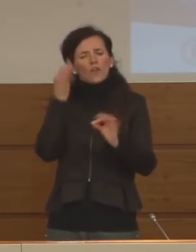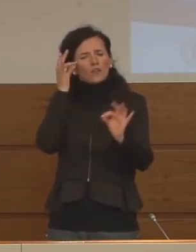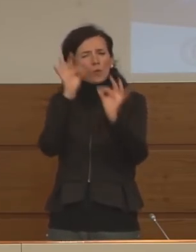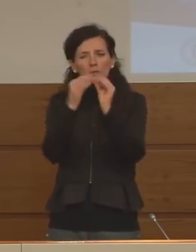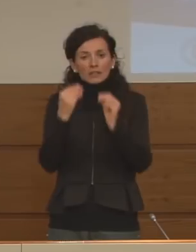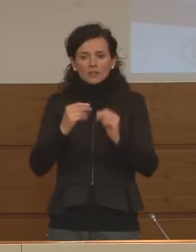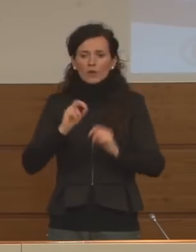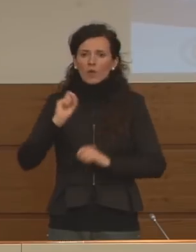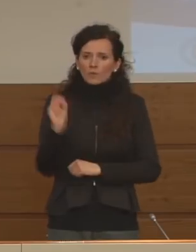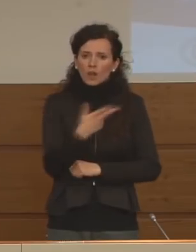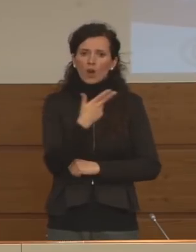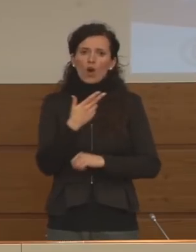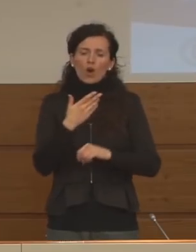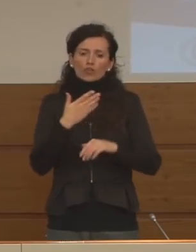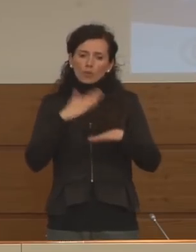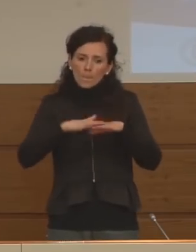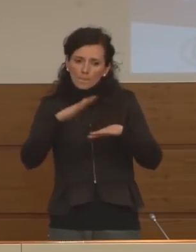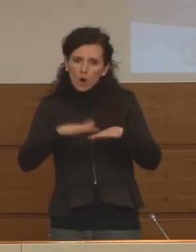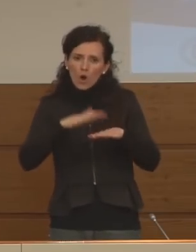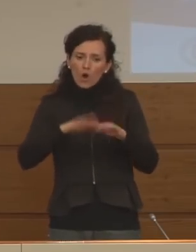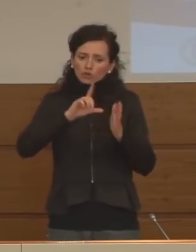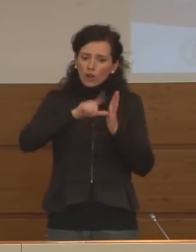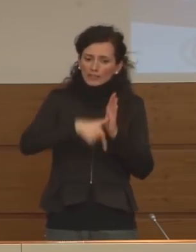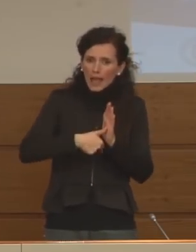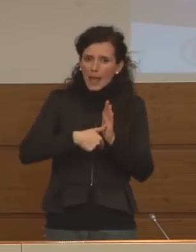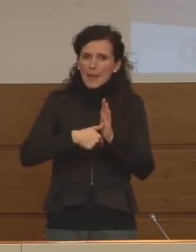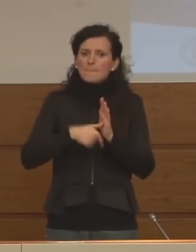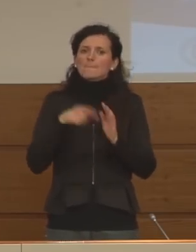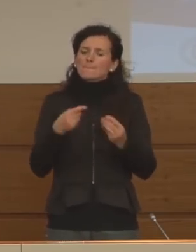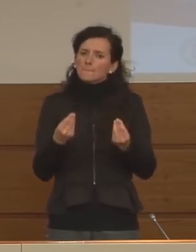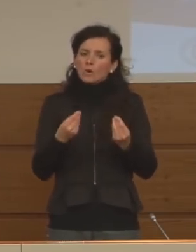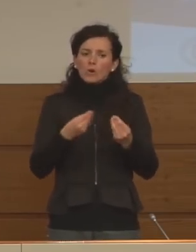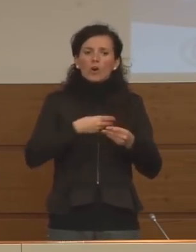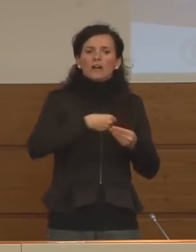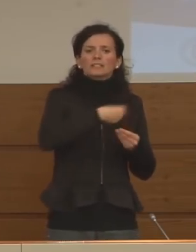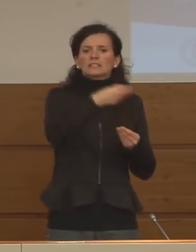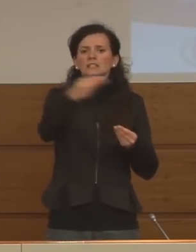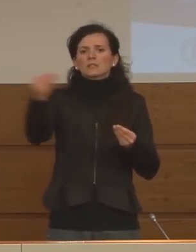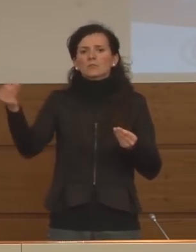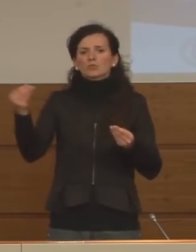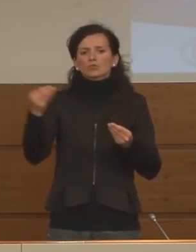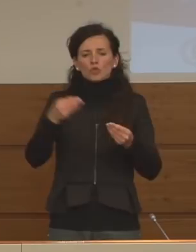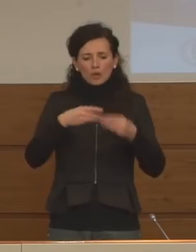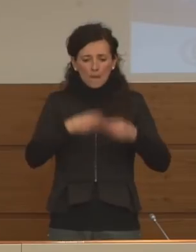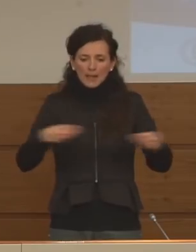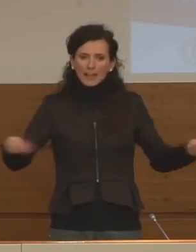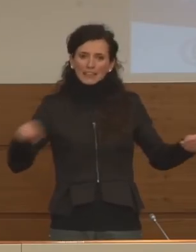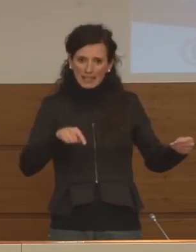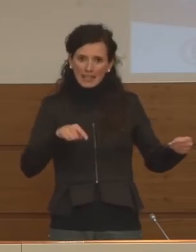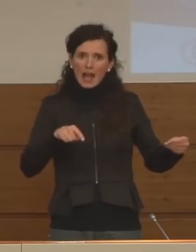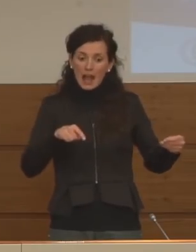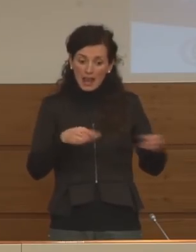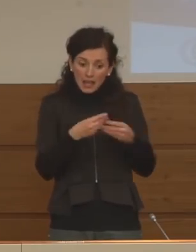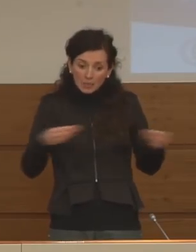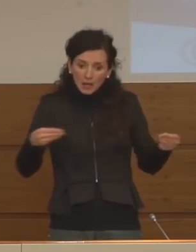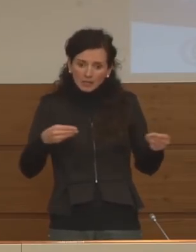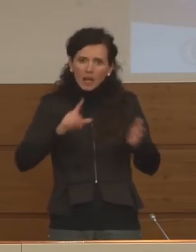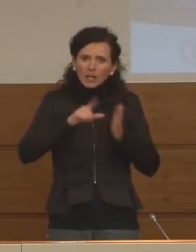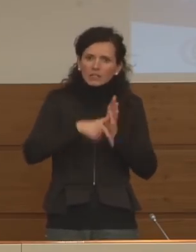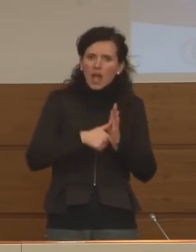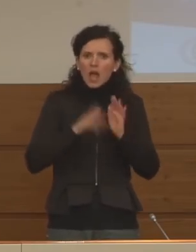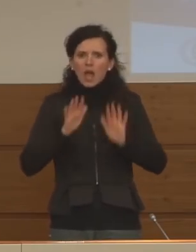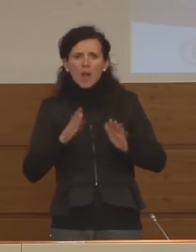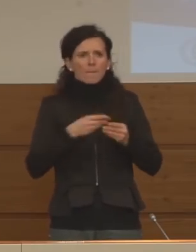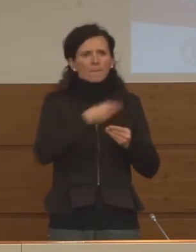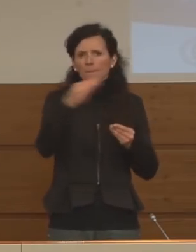modalità ei tempi di distribuzione dei materiali che andiamo progressivamente